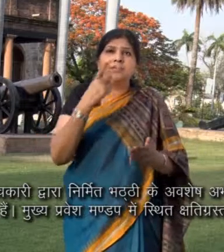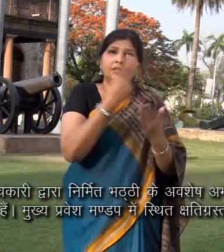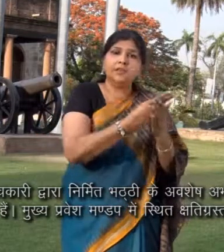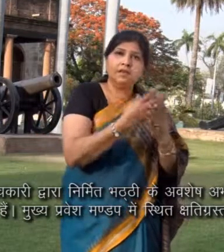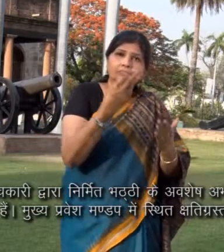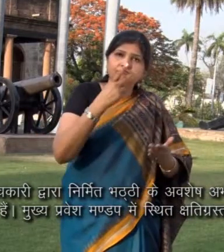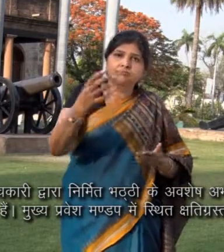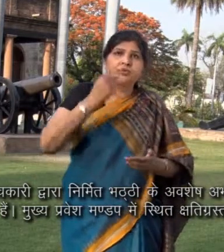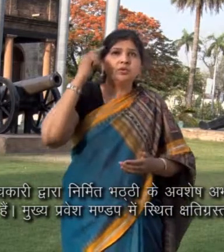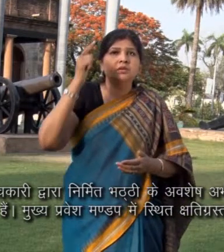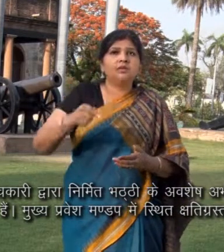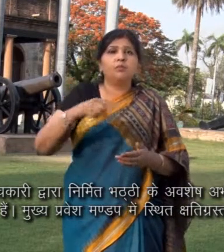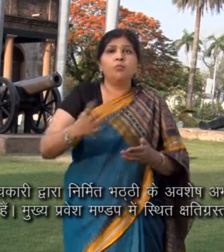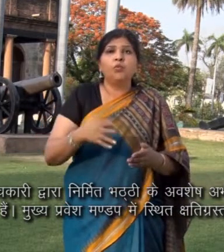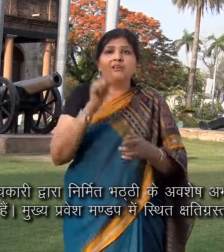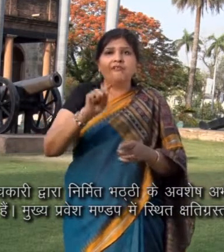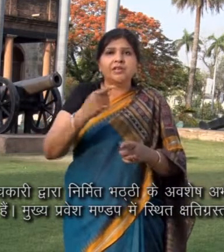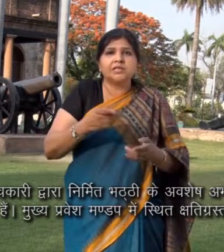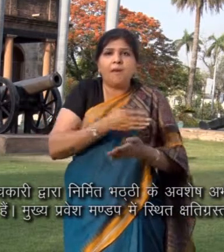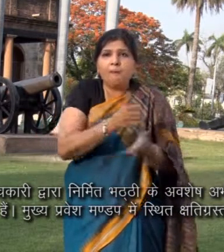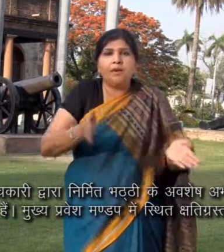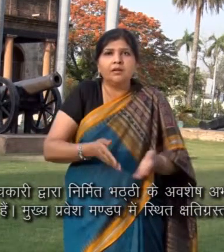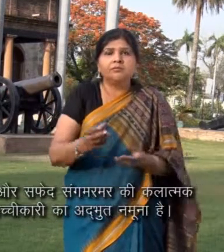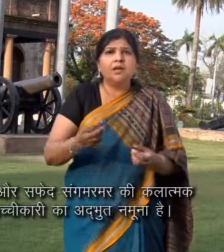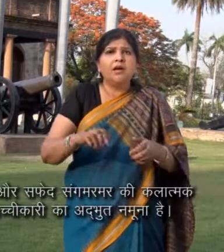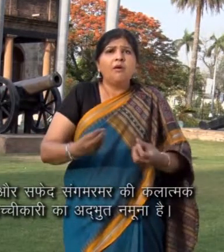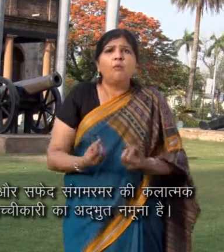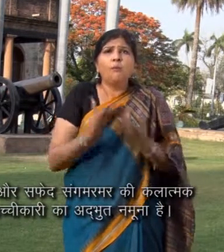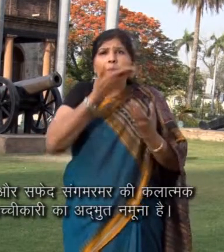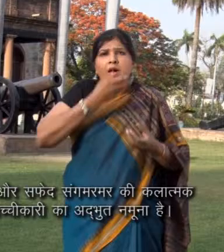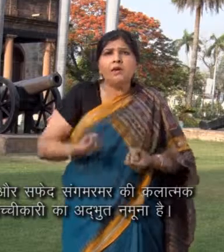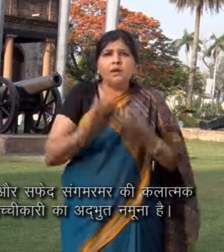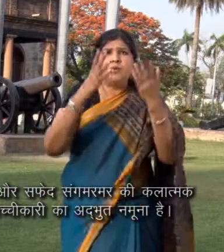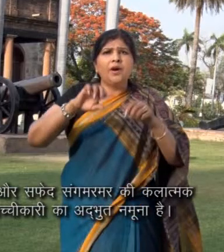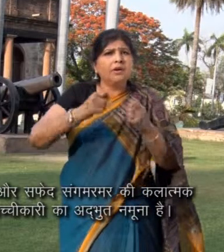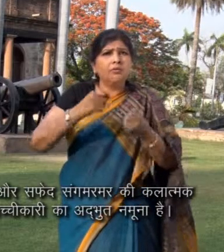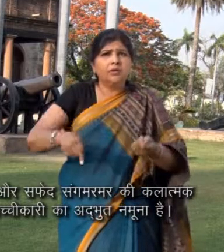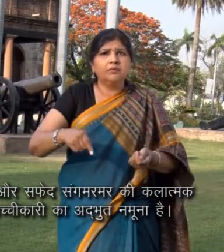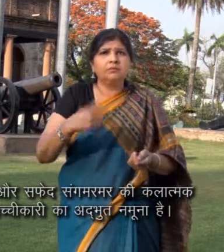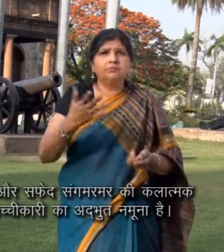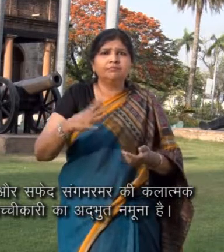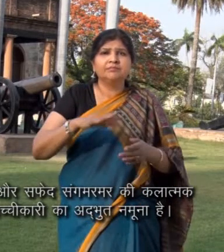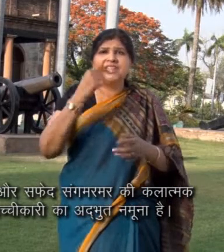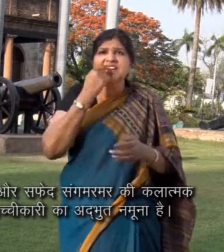मुख्य प्रवेश मंडप में स्थित क्षतिग्रस्त फव्वारा काले और सफेद संगमरमर की कलात्मक पच्चीकारी का